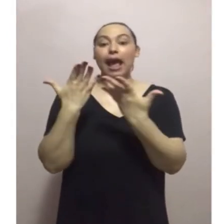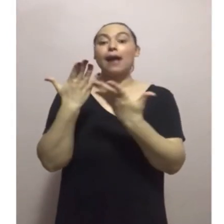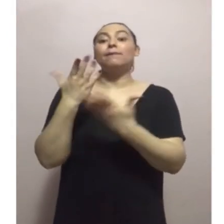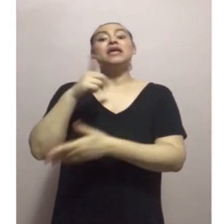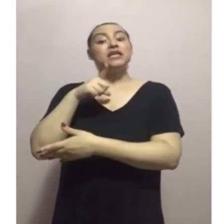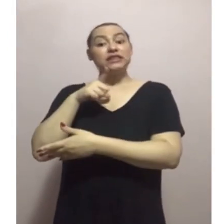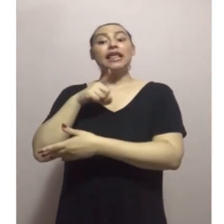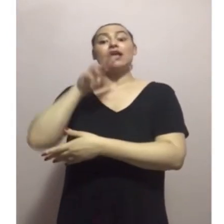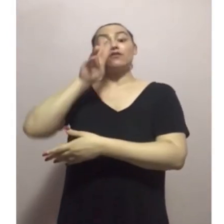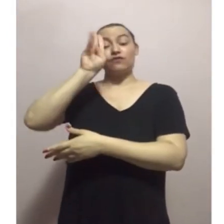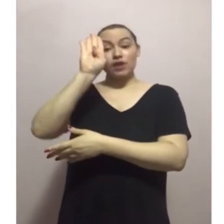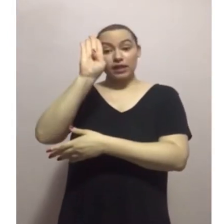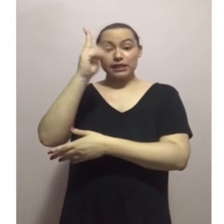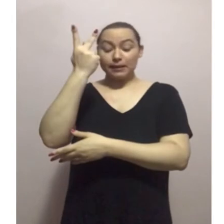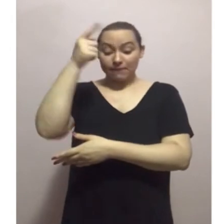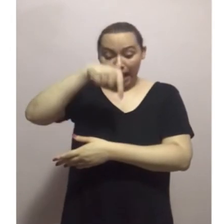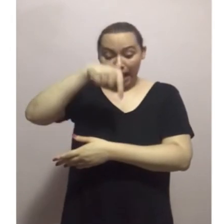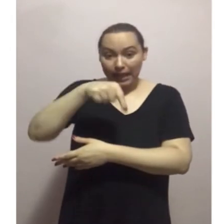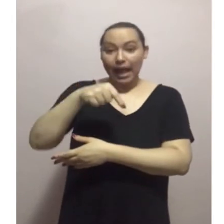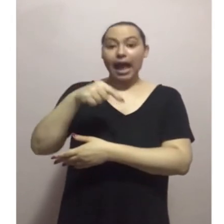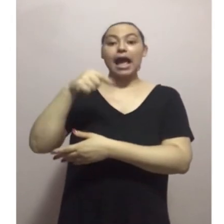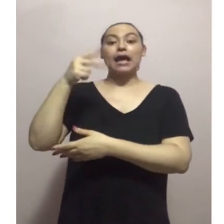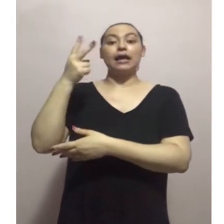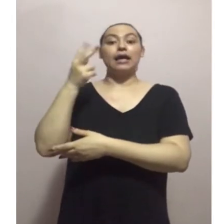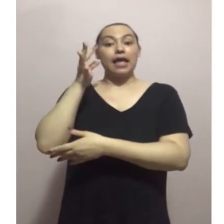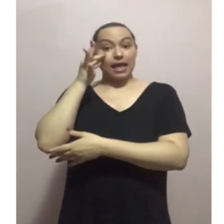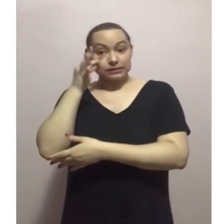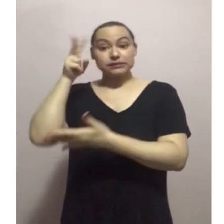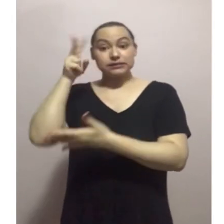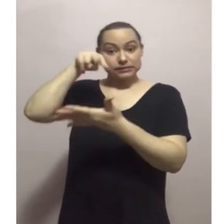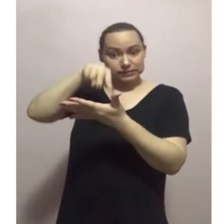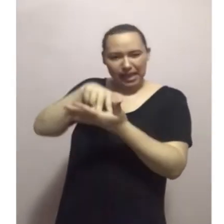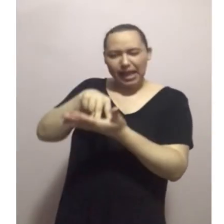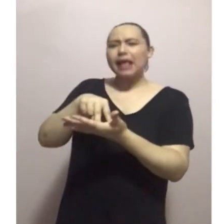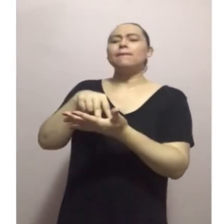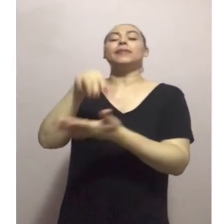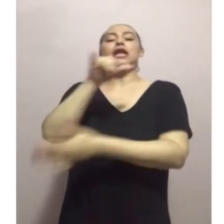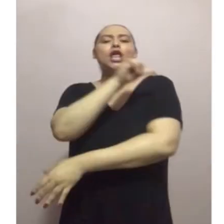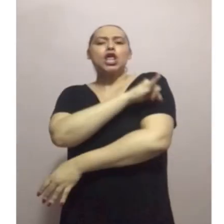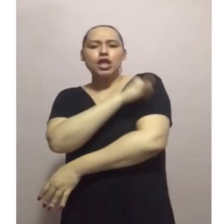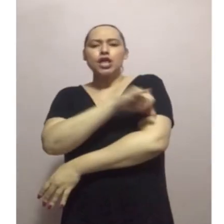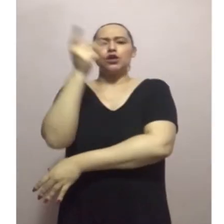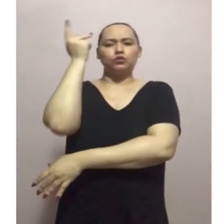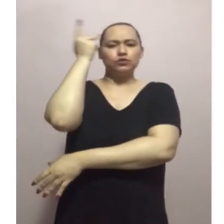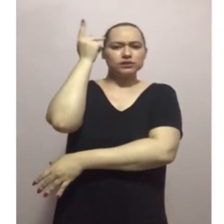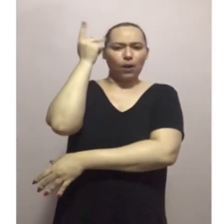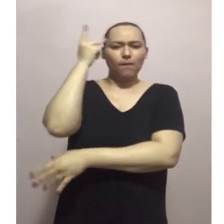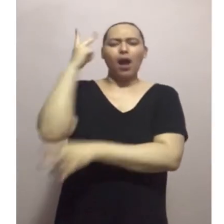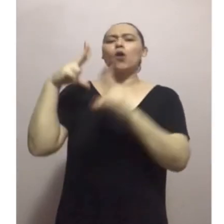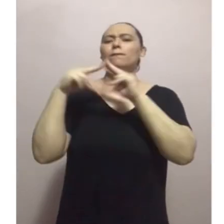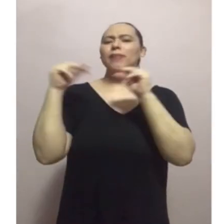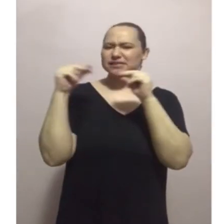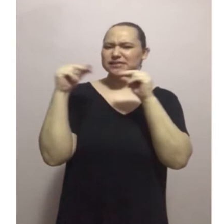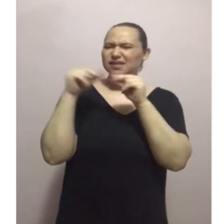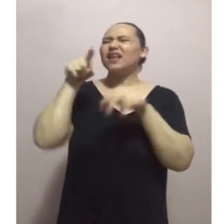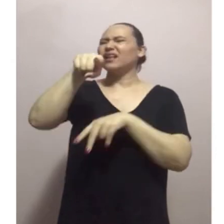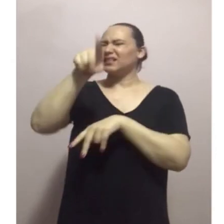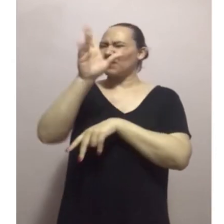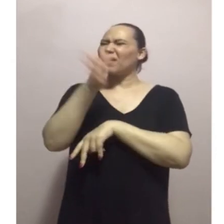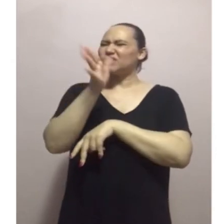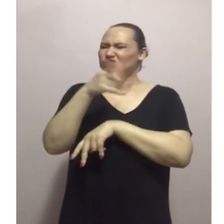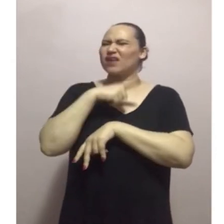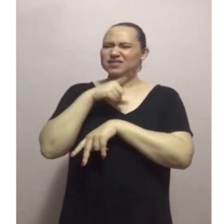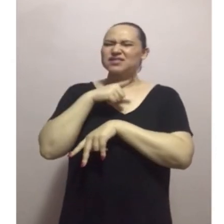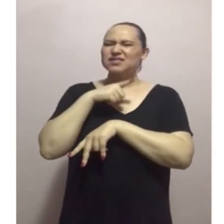temporada presencial no Rio, São Paulo. BH é sempre a segunda ou a terceira praça.